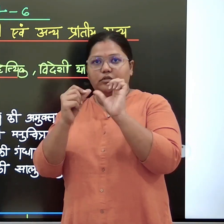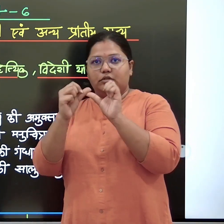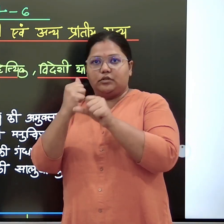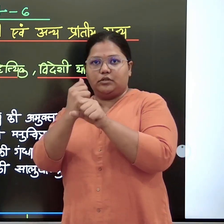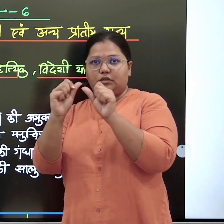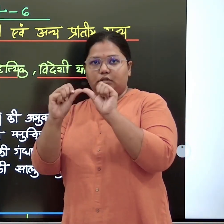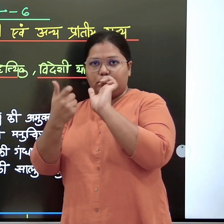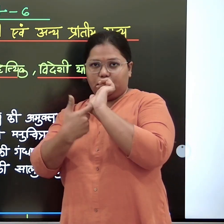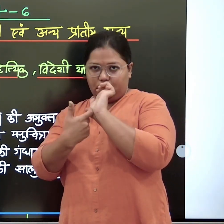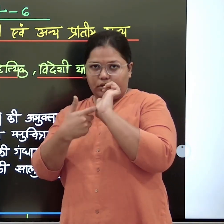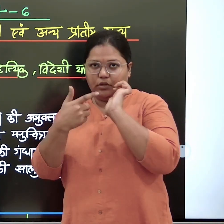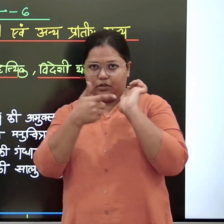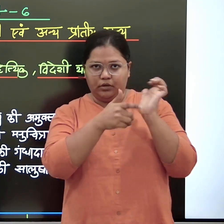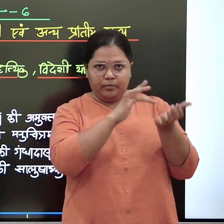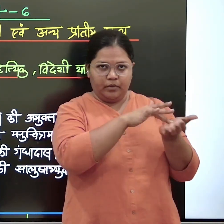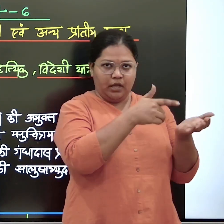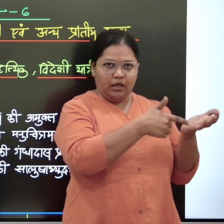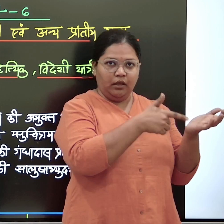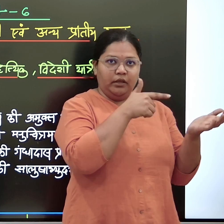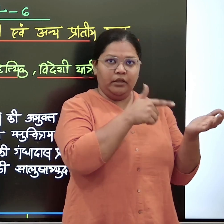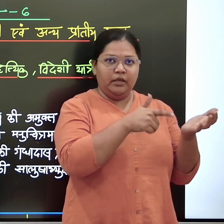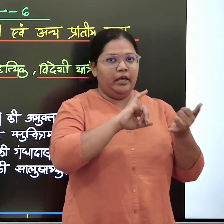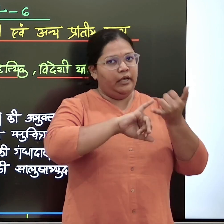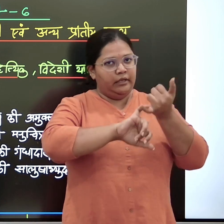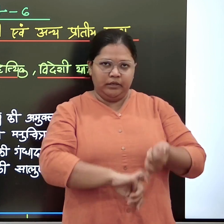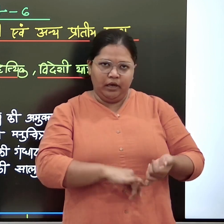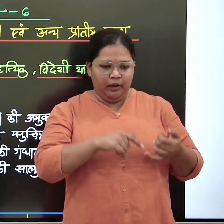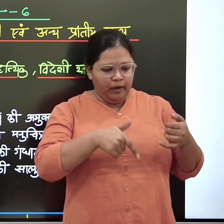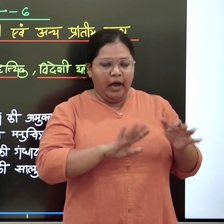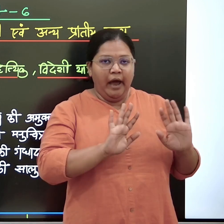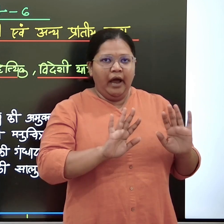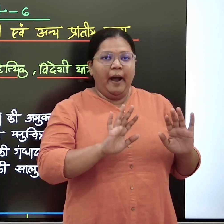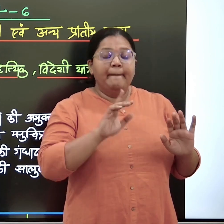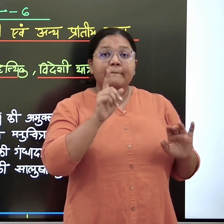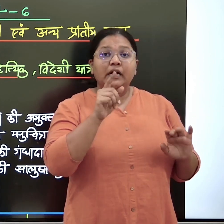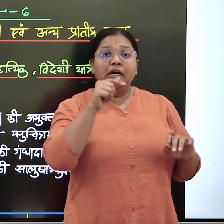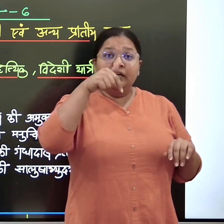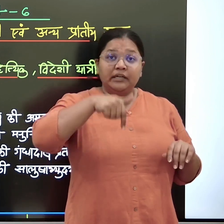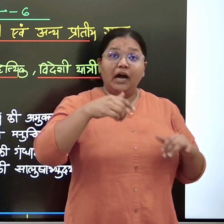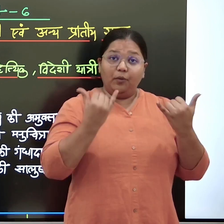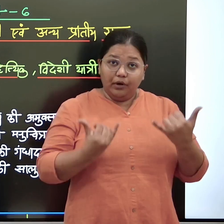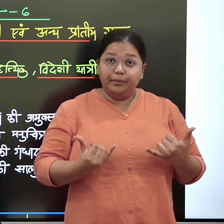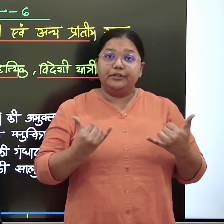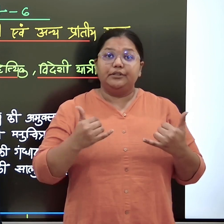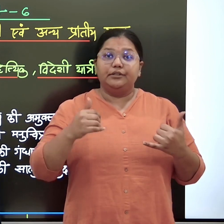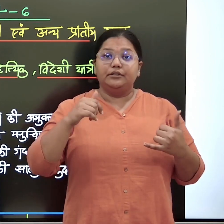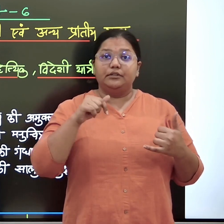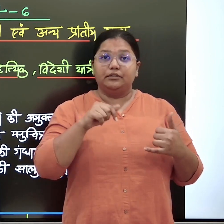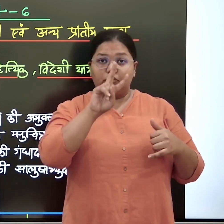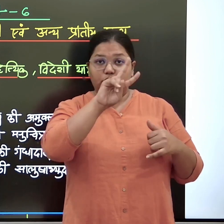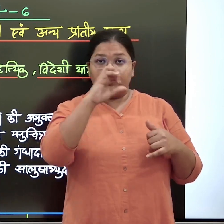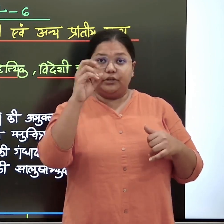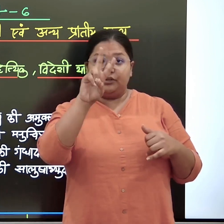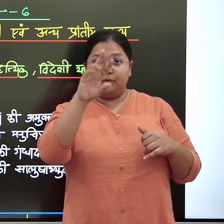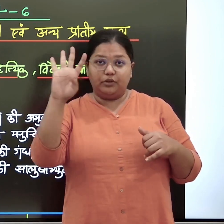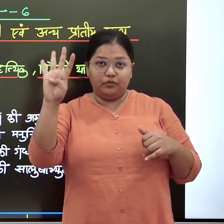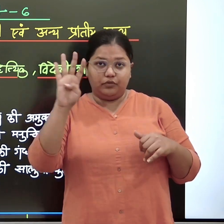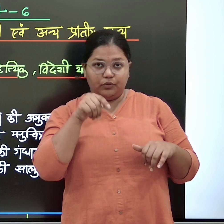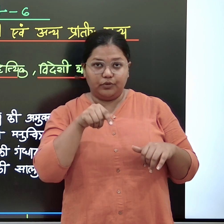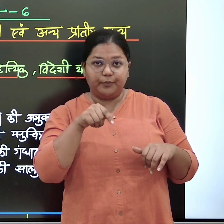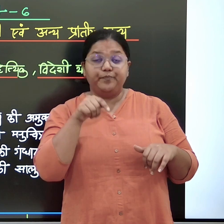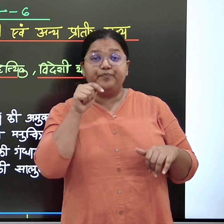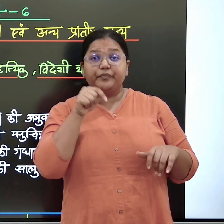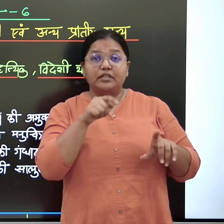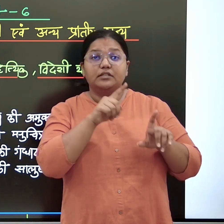क्या है और कहाँ पर है ये आप लोग मुझे बताओगे, ठीक है। तो विजयनगर साम्राज्य की जो स्थापना